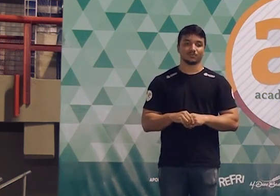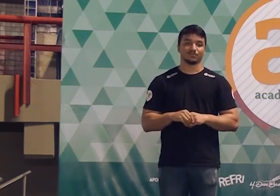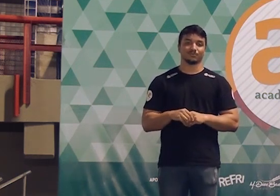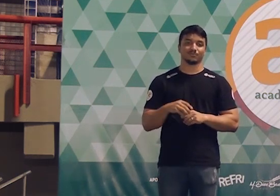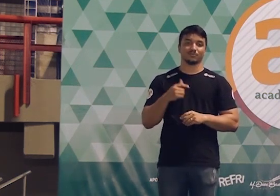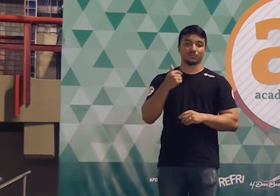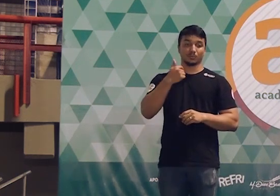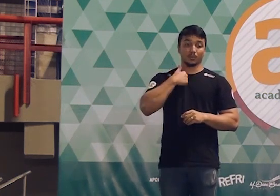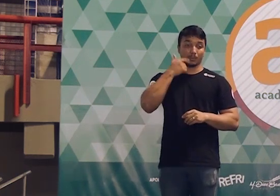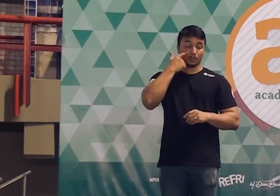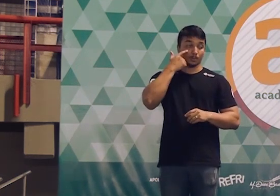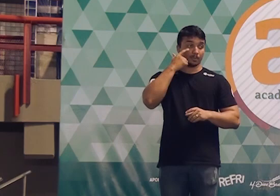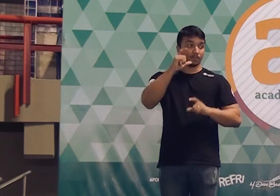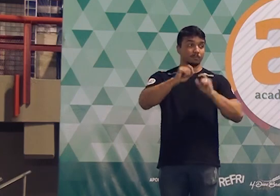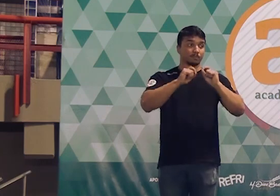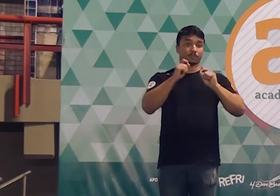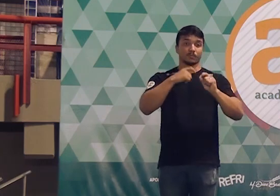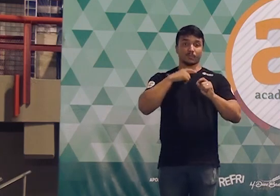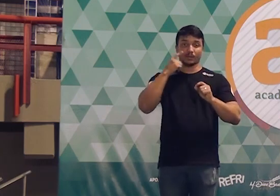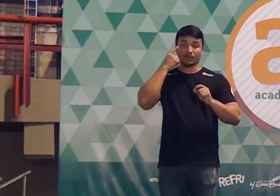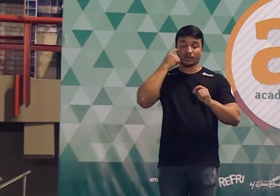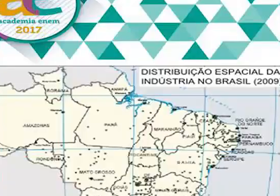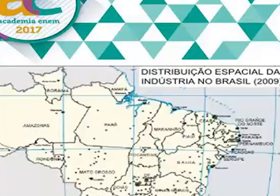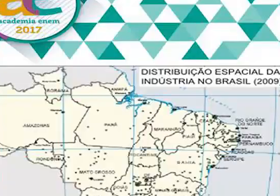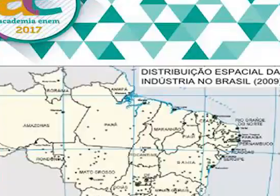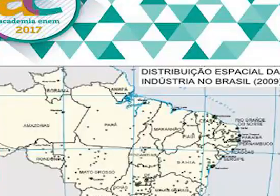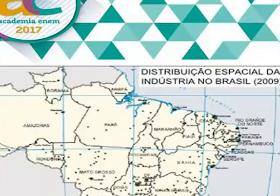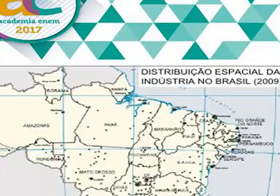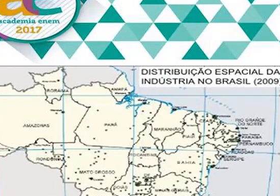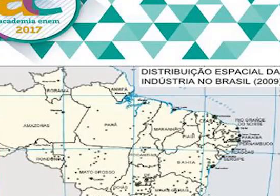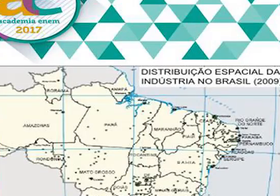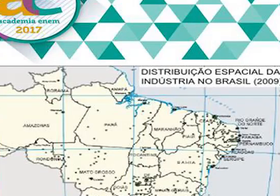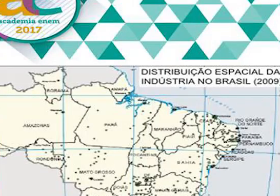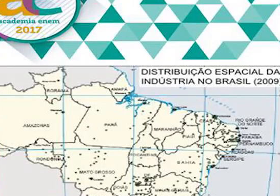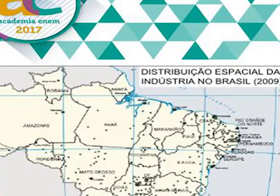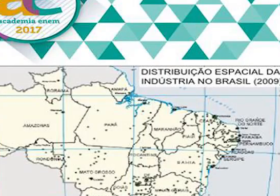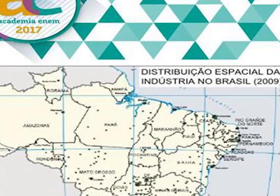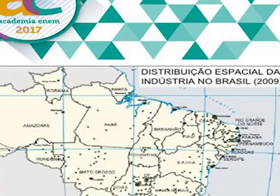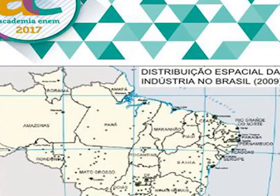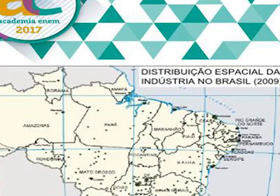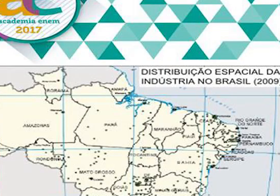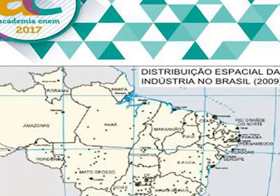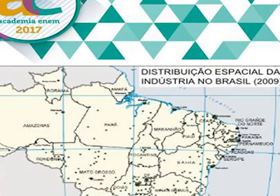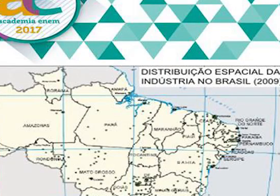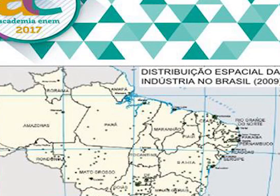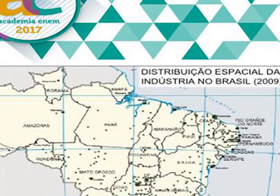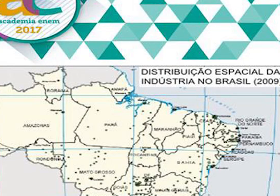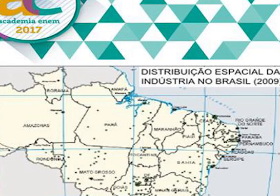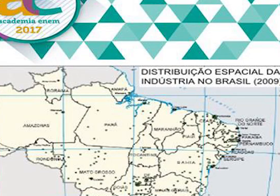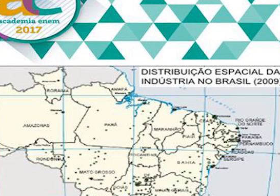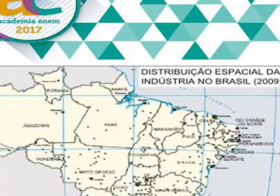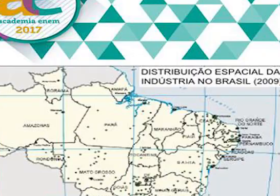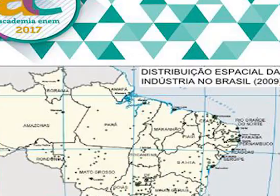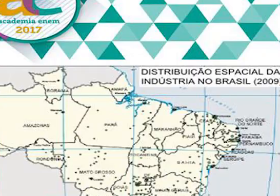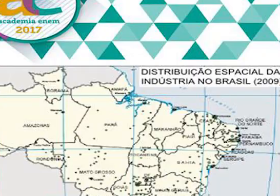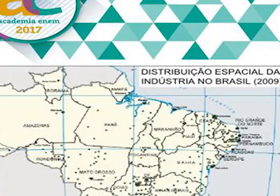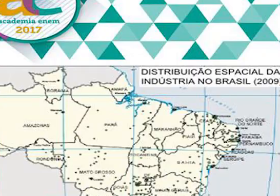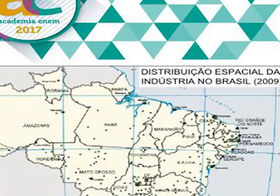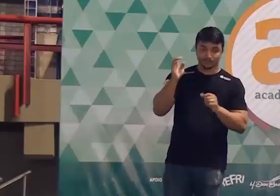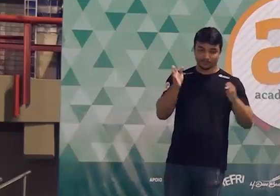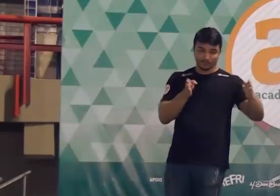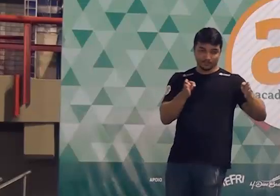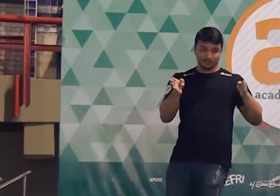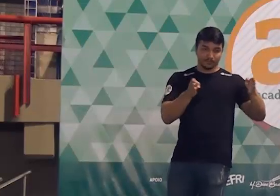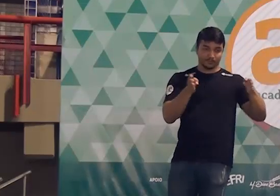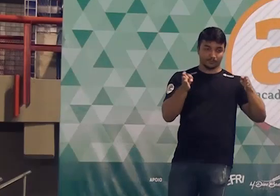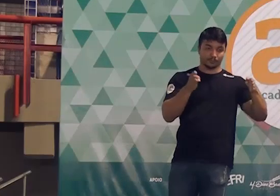nós é muito. Moçada, aí a industrialização brasileira. Todo mundo sabe que a gente viveu um período